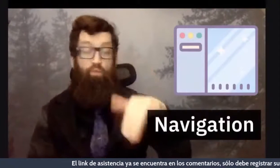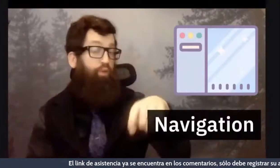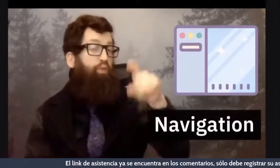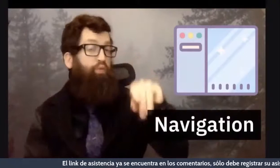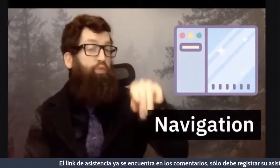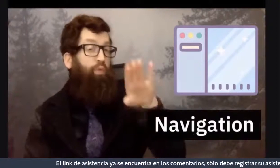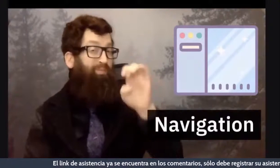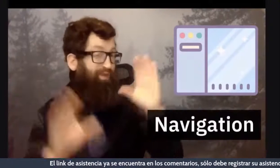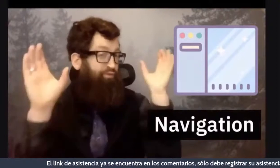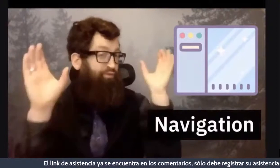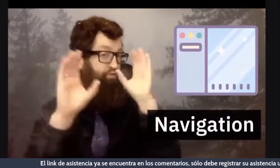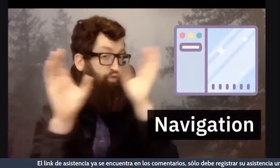o lenguajes.